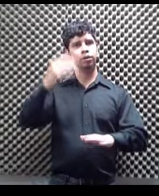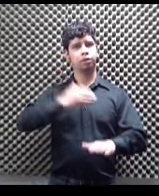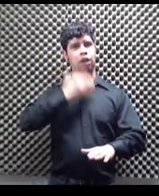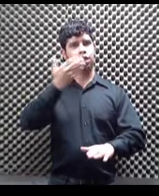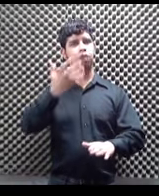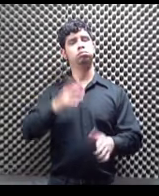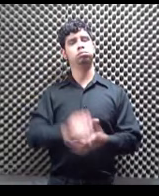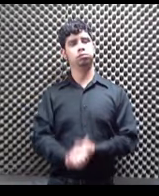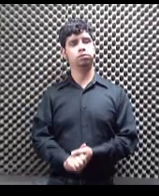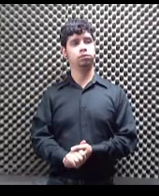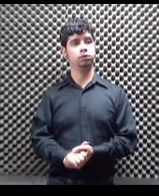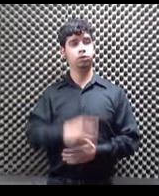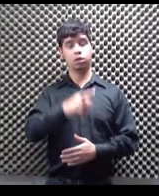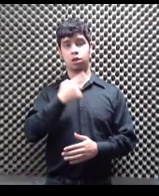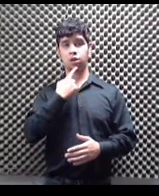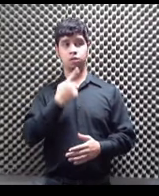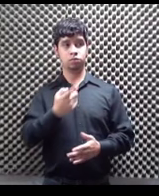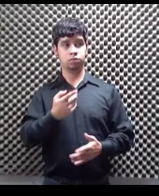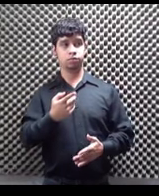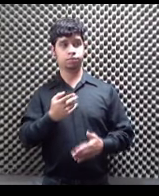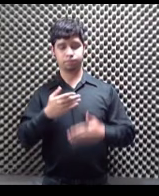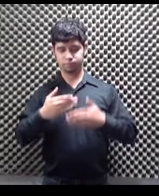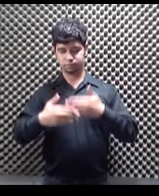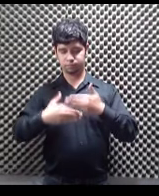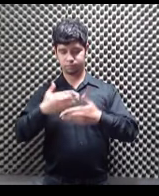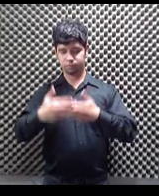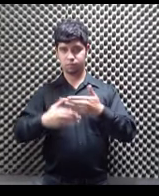que hubiera sido fabuloso documentar.